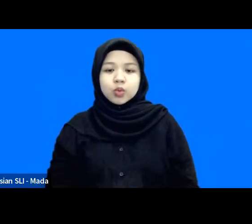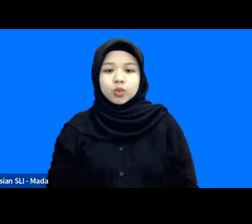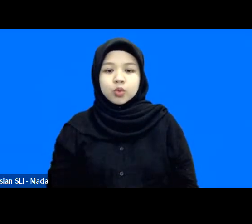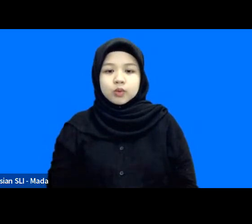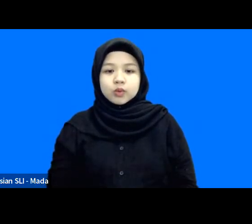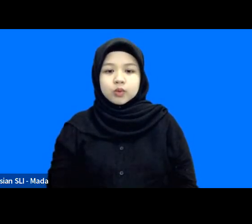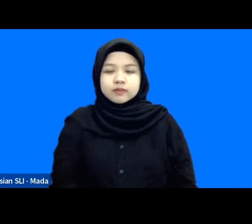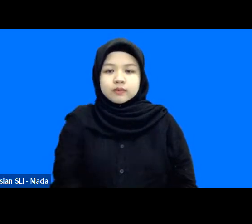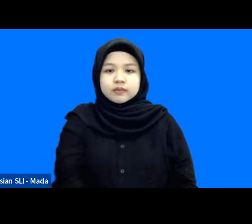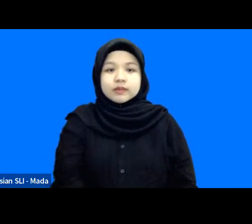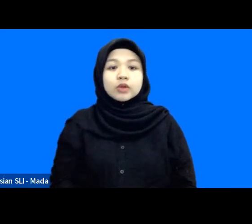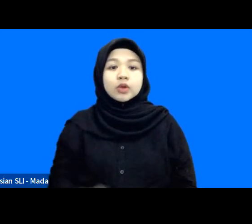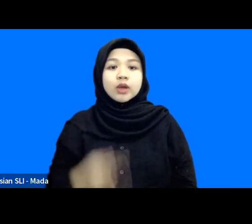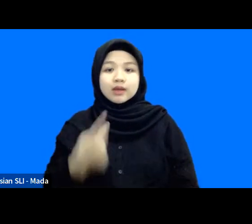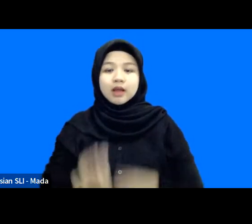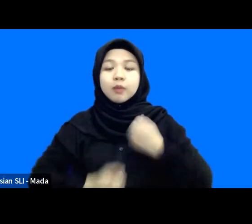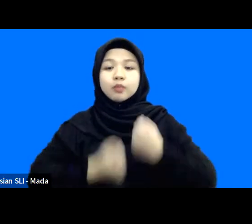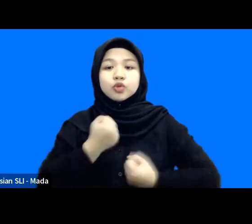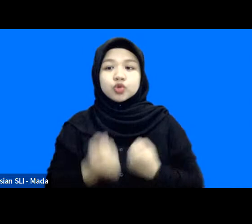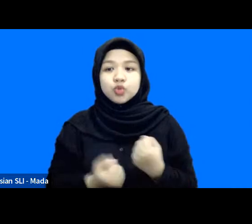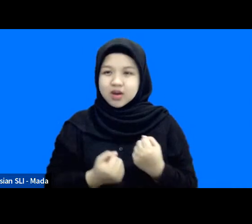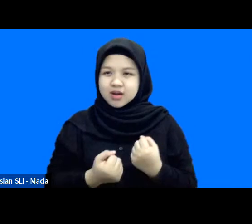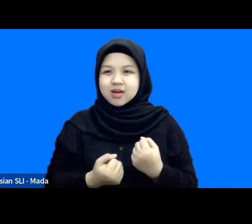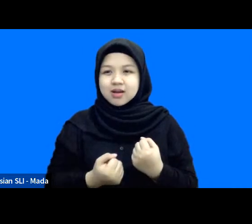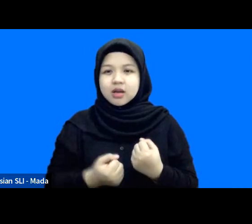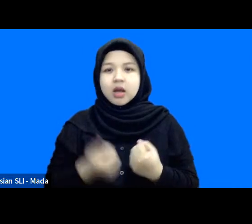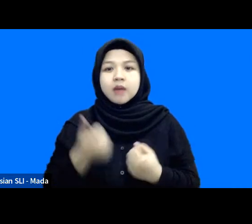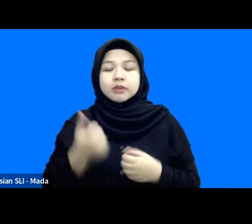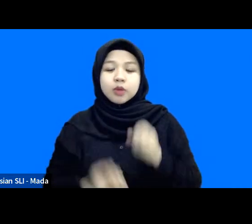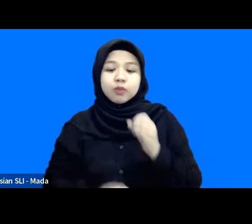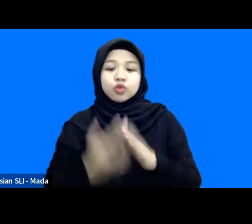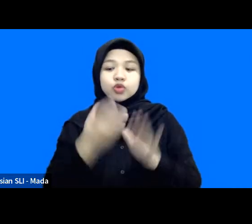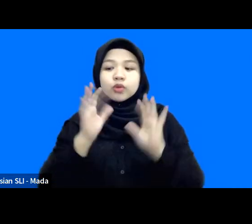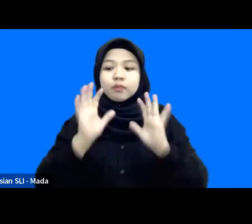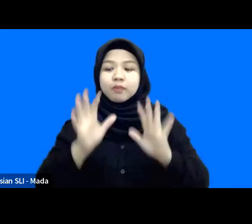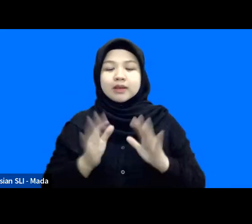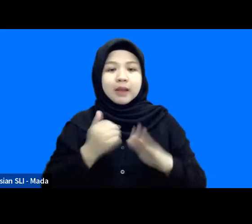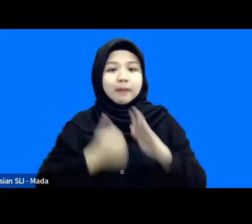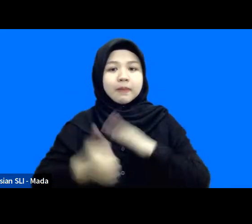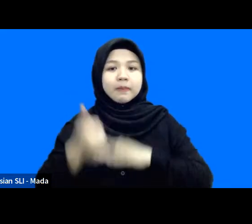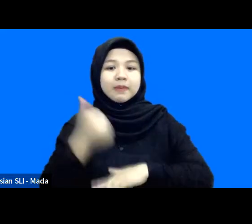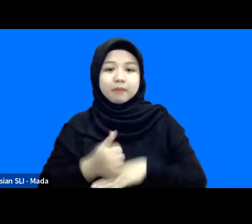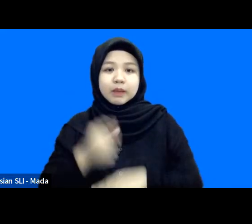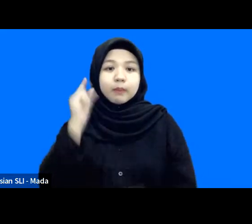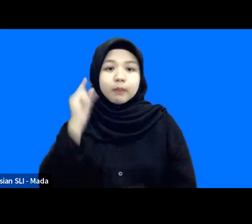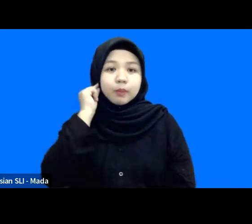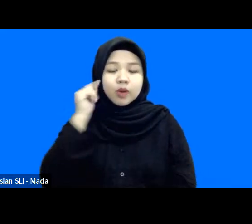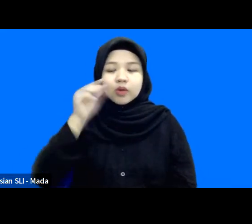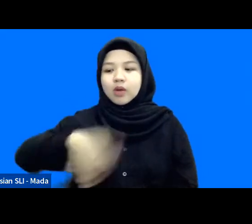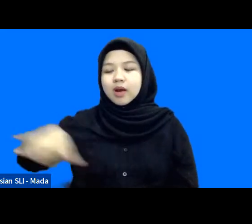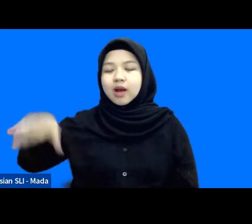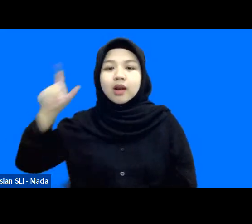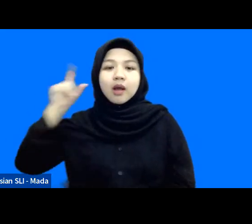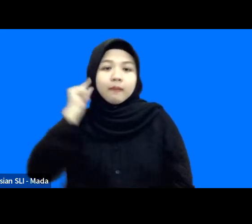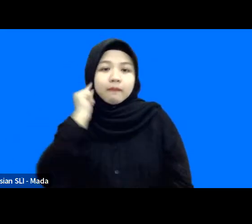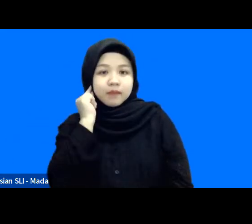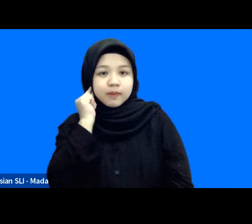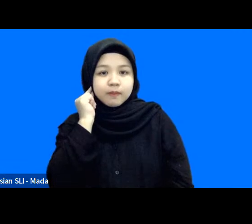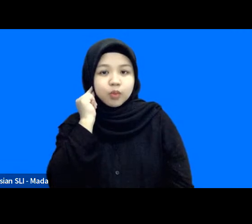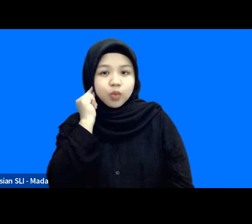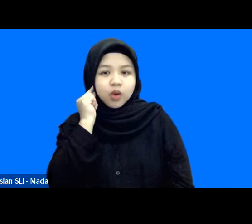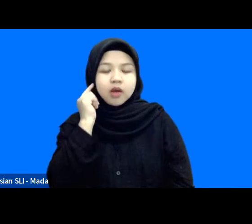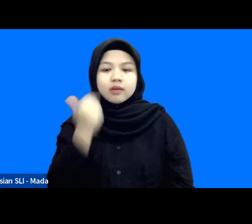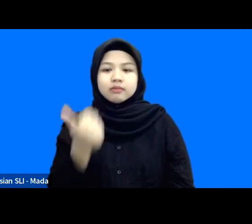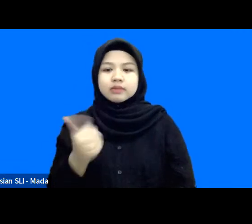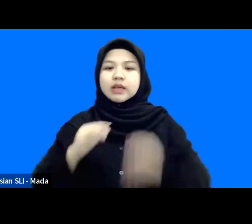itu yang sedang kami perjuangkan, yang melahirkan lebih banyak lagi pemimpin-pemimpin perempuan, anak-anak perempuan yang